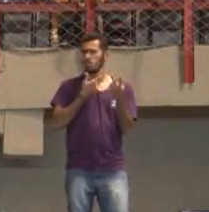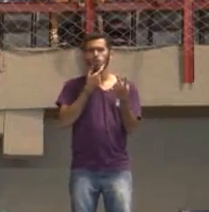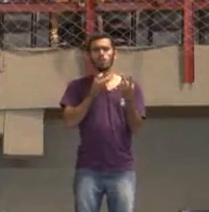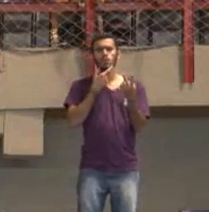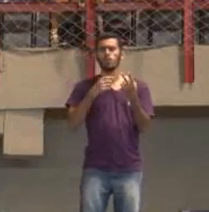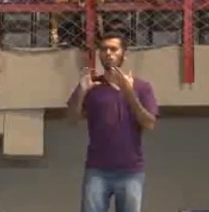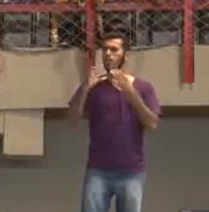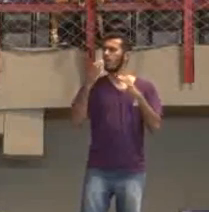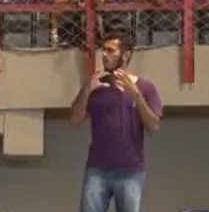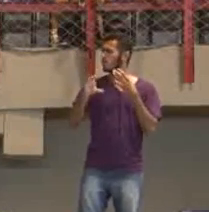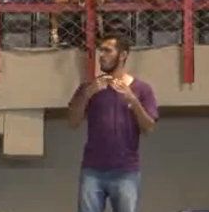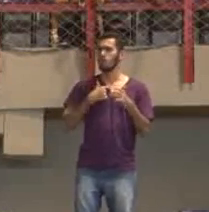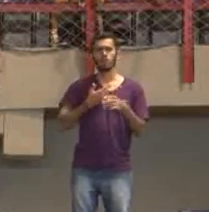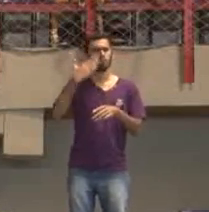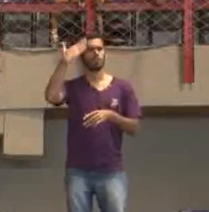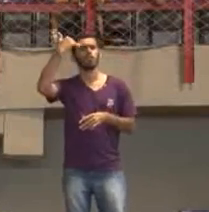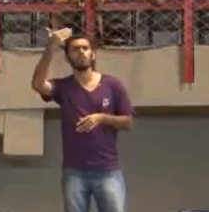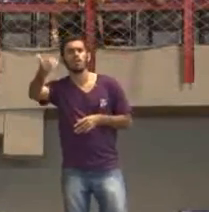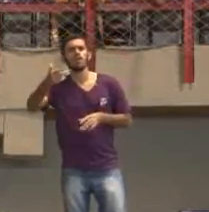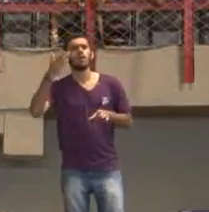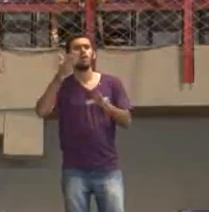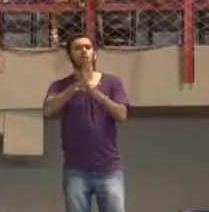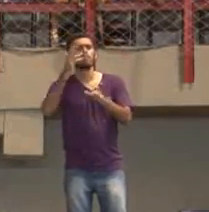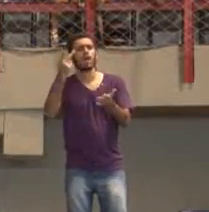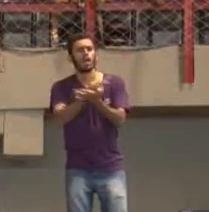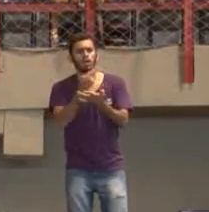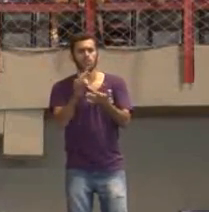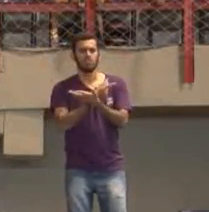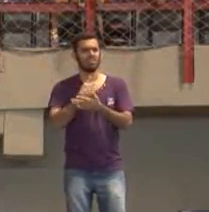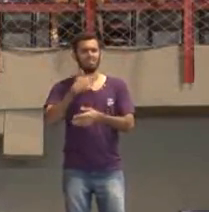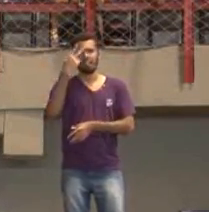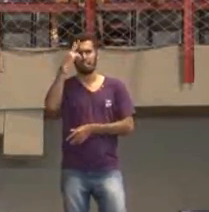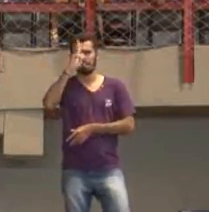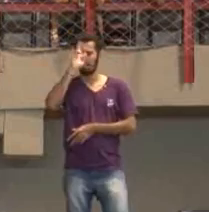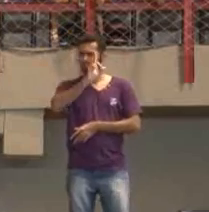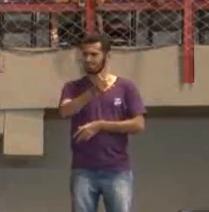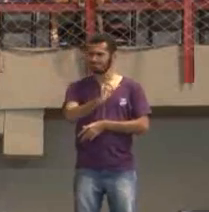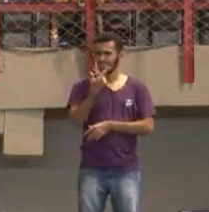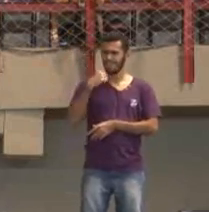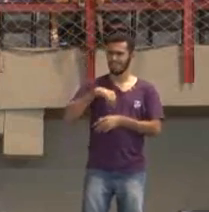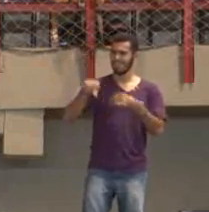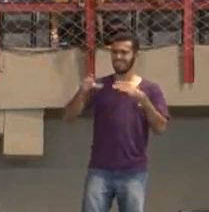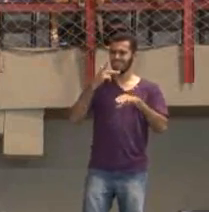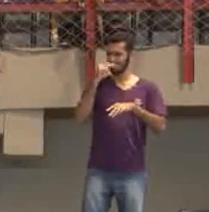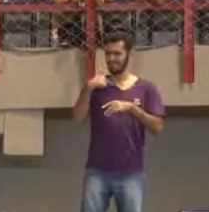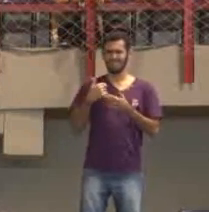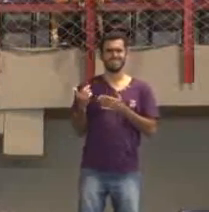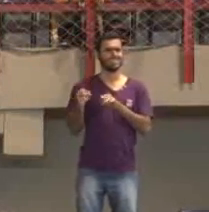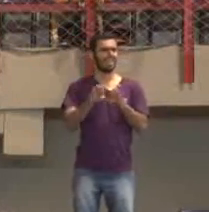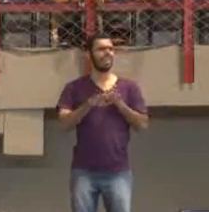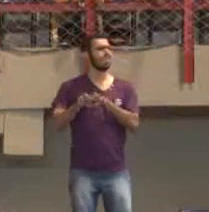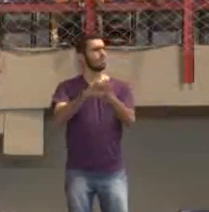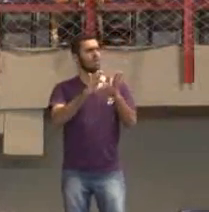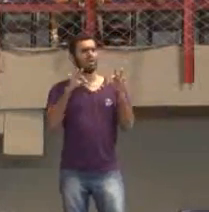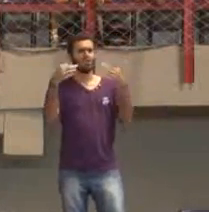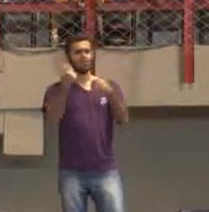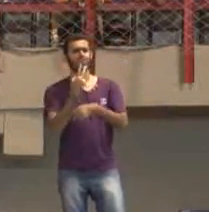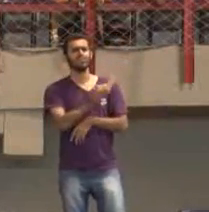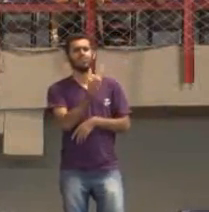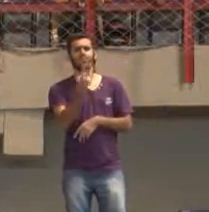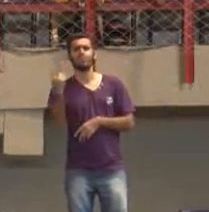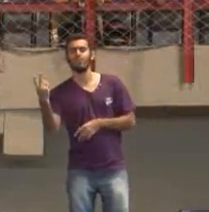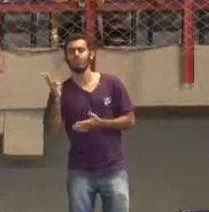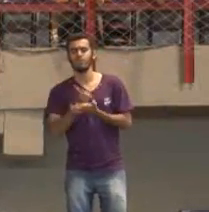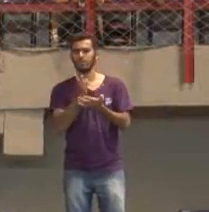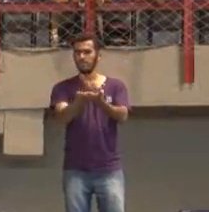lembro quem é que canta, ainda mais que dupla sertaneja parece que é tudo igual, são sempre dois. Continua. Aí